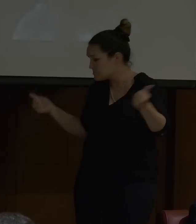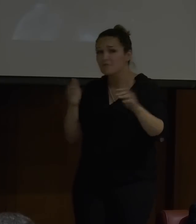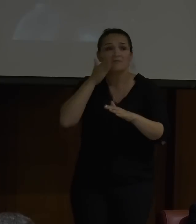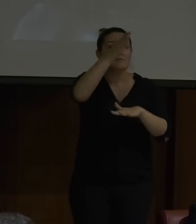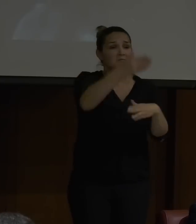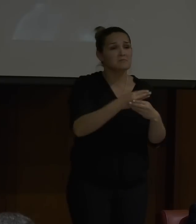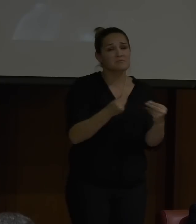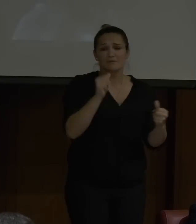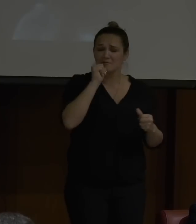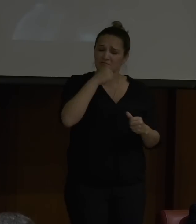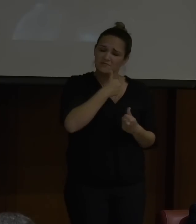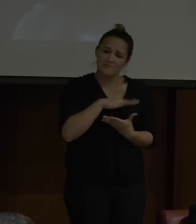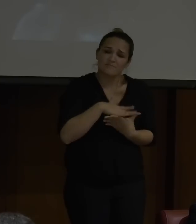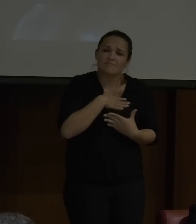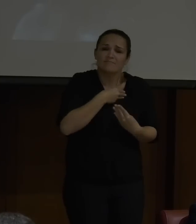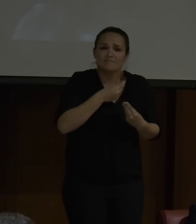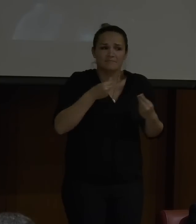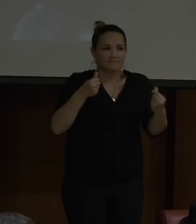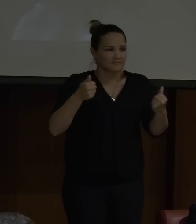el alma lo que no vuelve jamás.